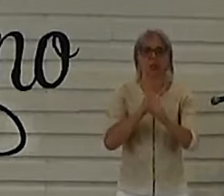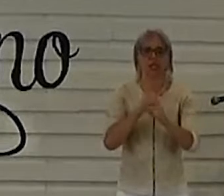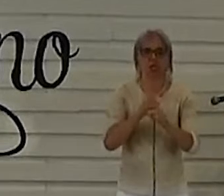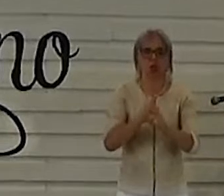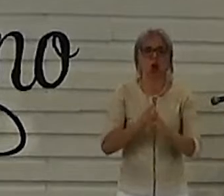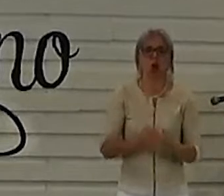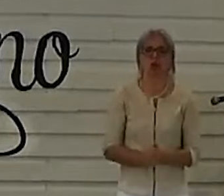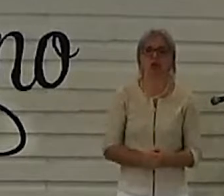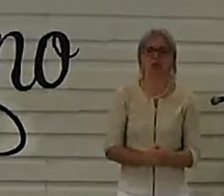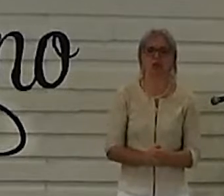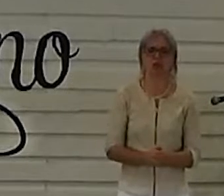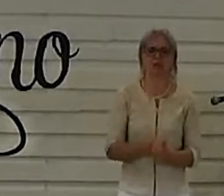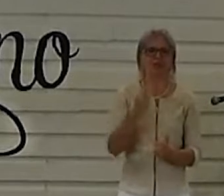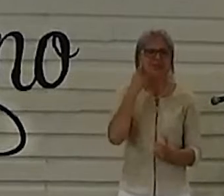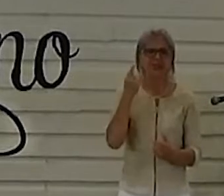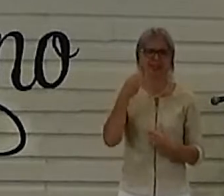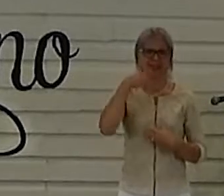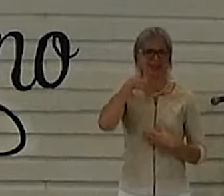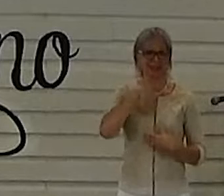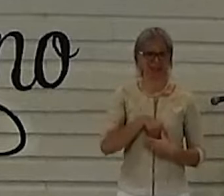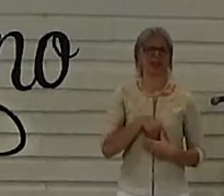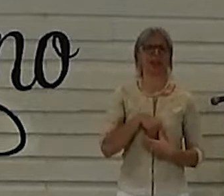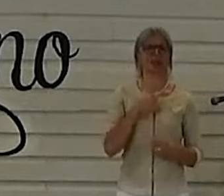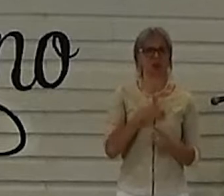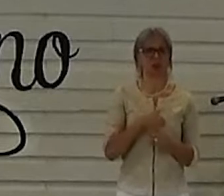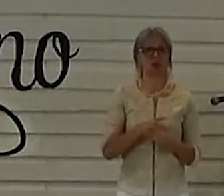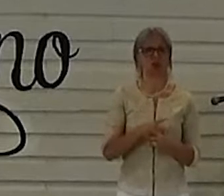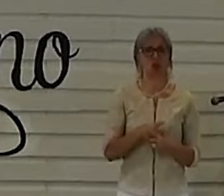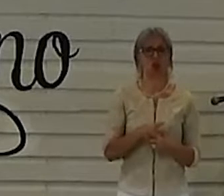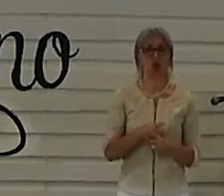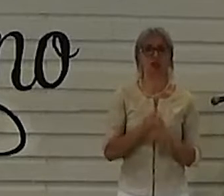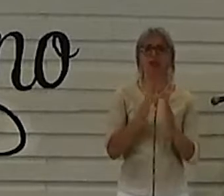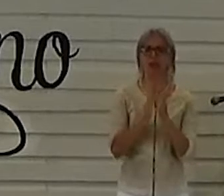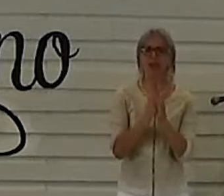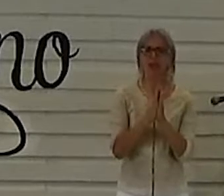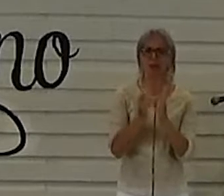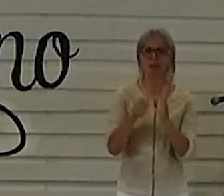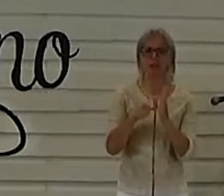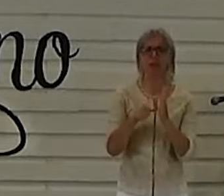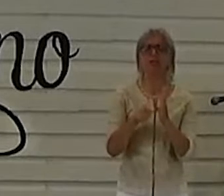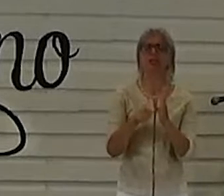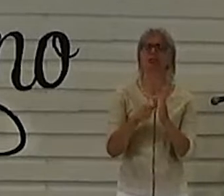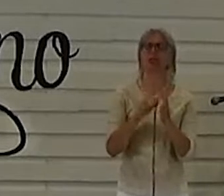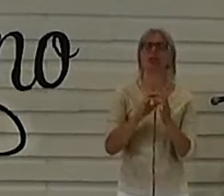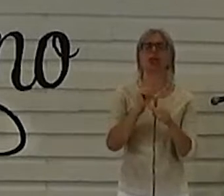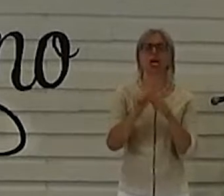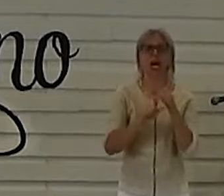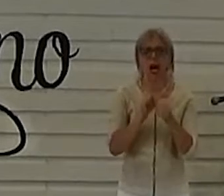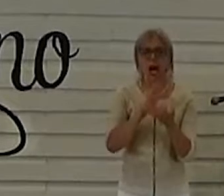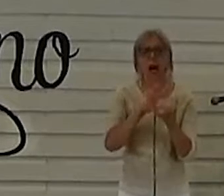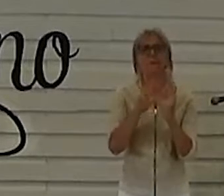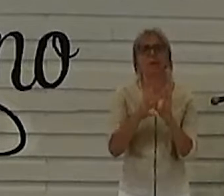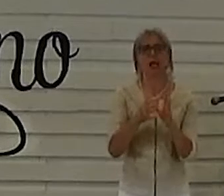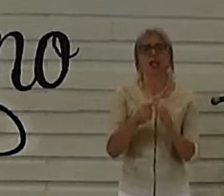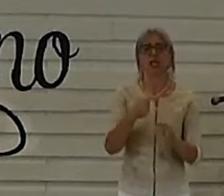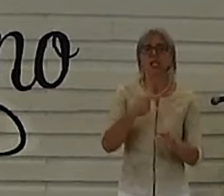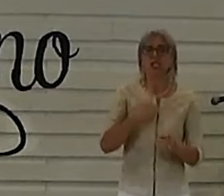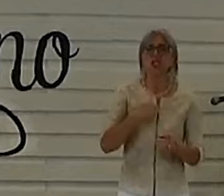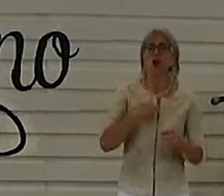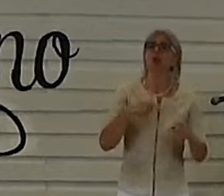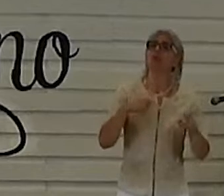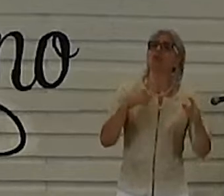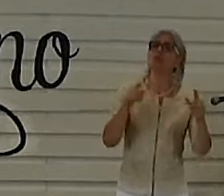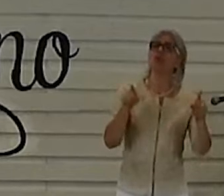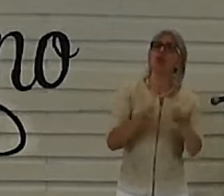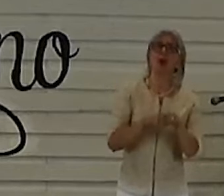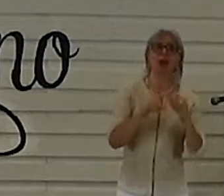sento il bisogno. Signore, io posso cambiare le cose. Io sono la tua chiesa. Io posso cambiare